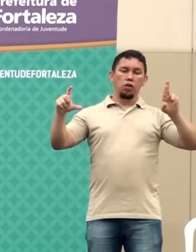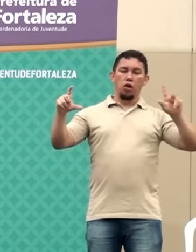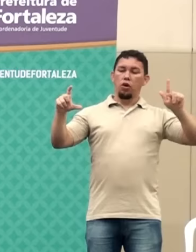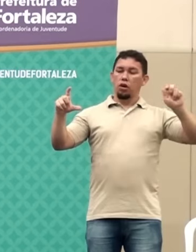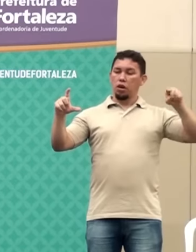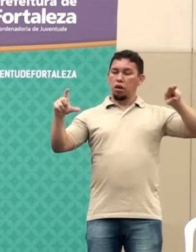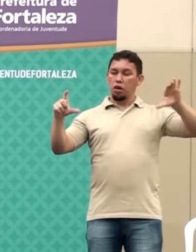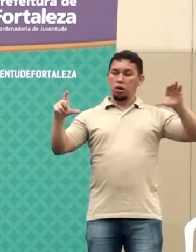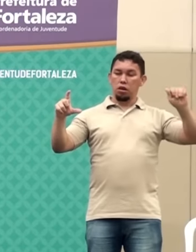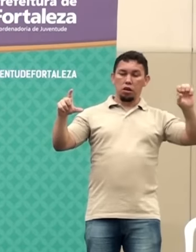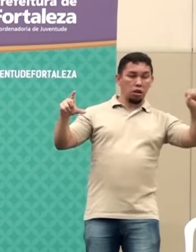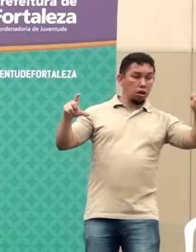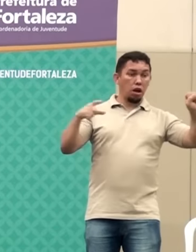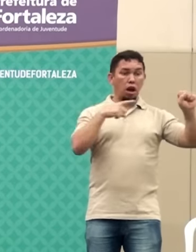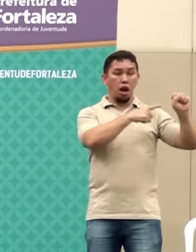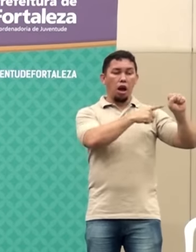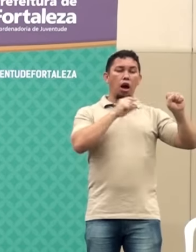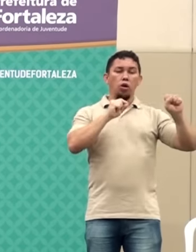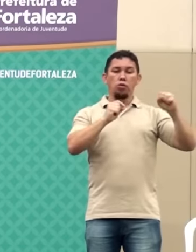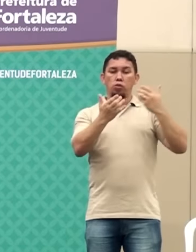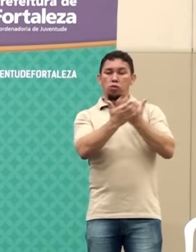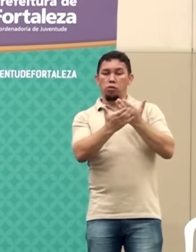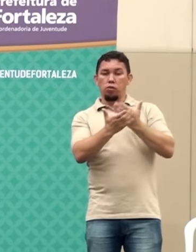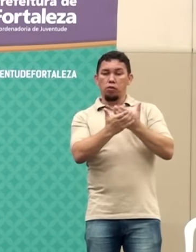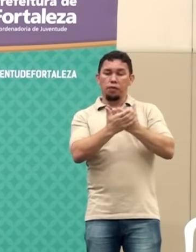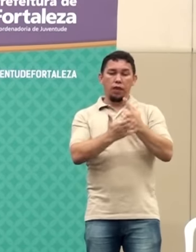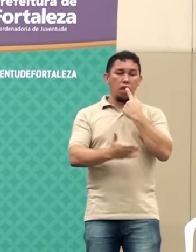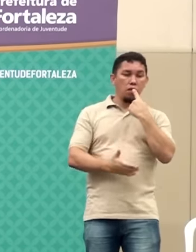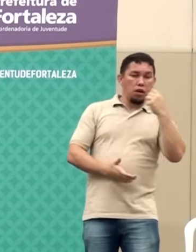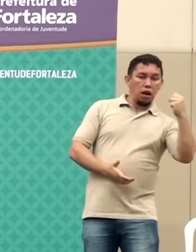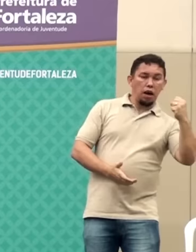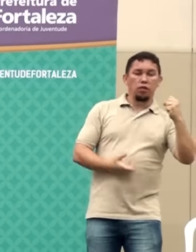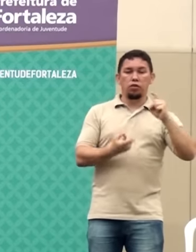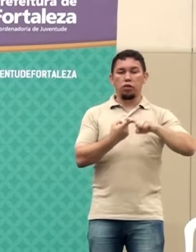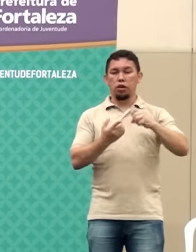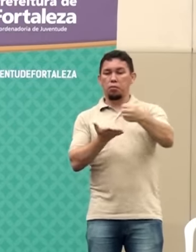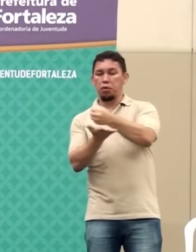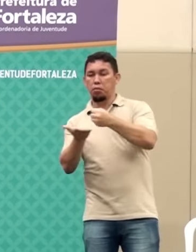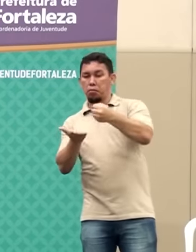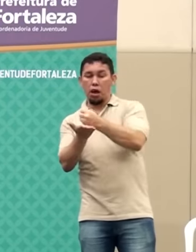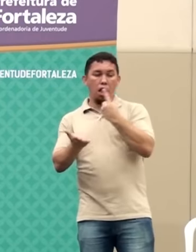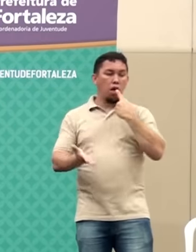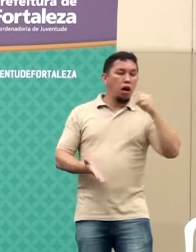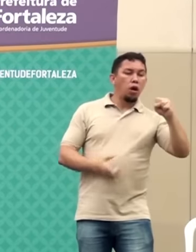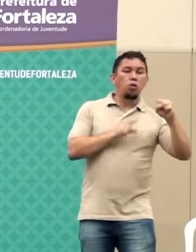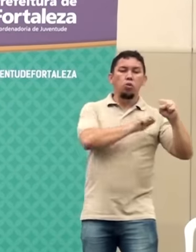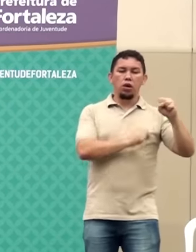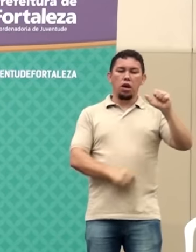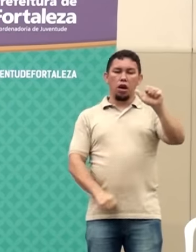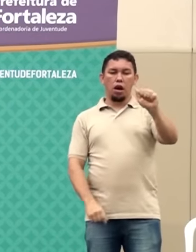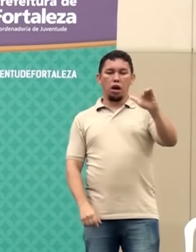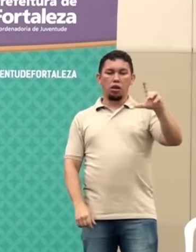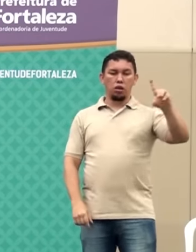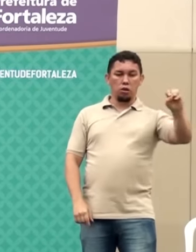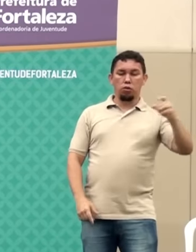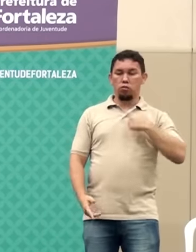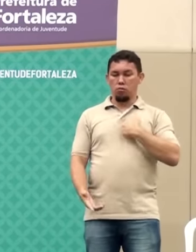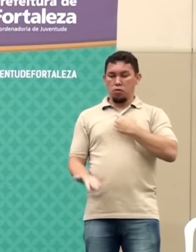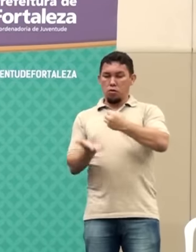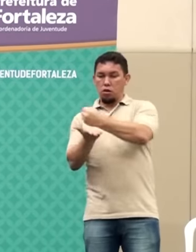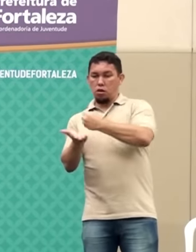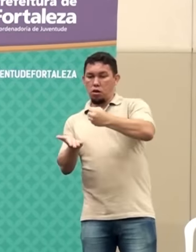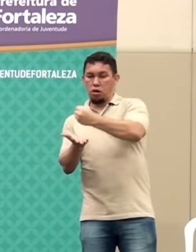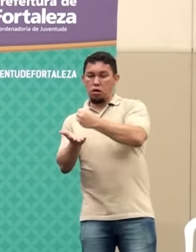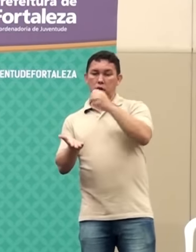focar o nosso estudo nos ácidos e nas bases, que são as duas funções orgânicas que